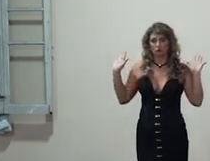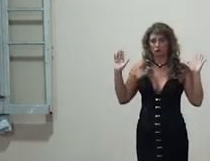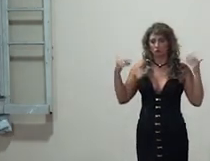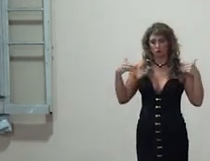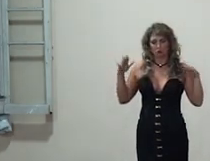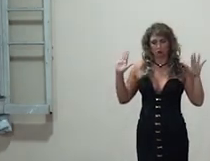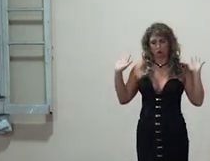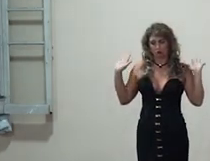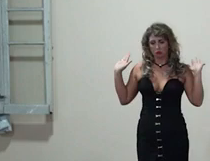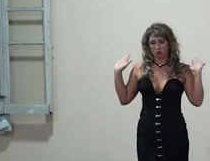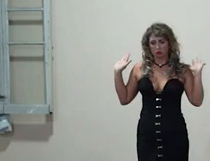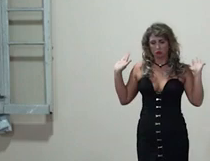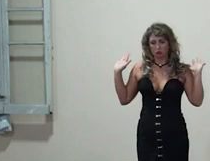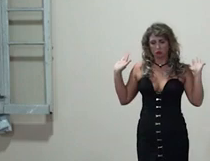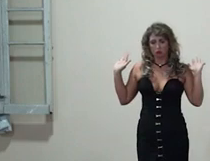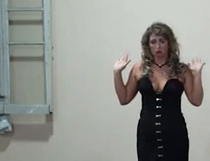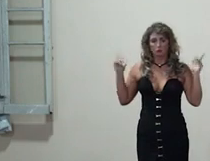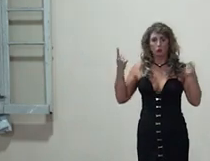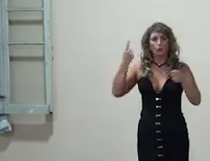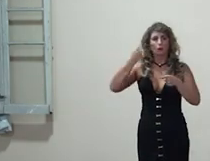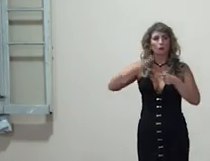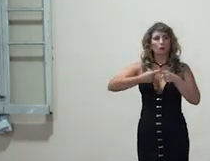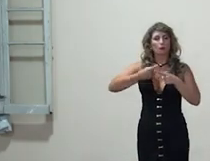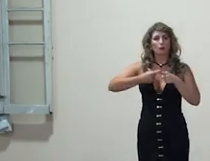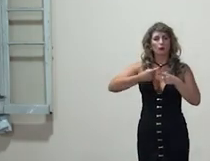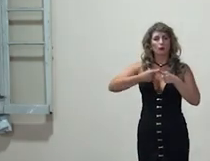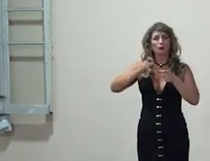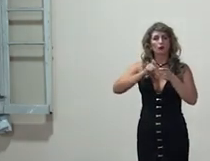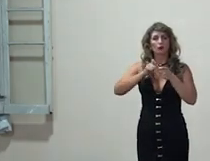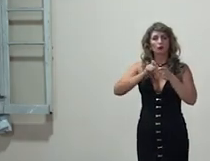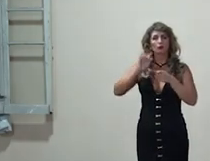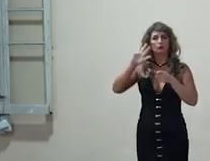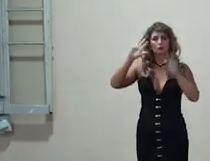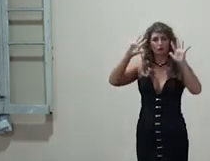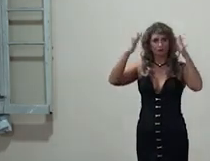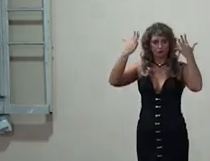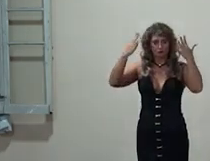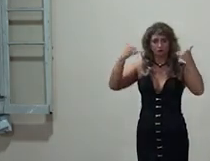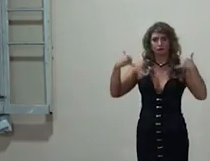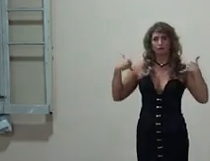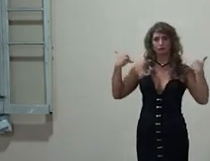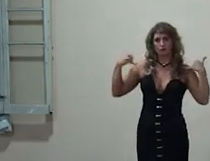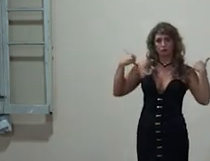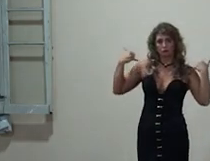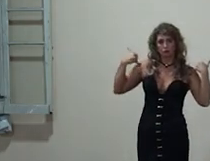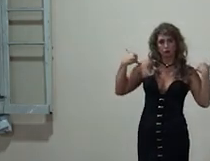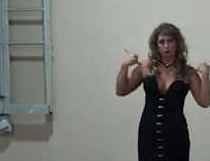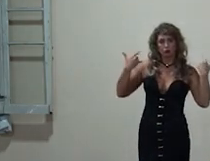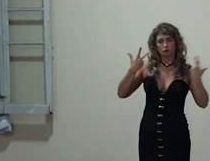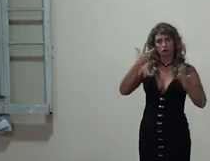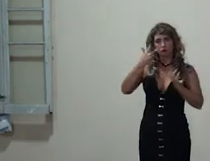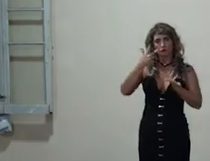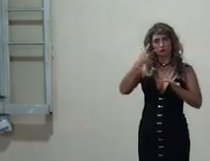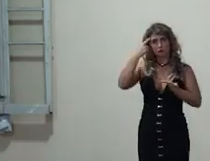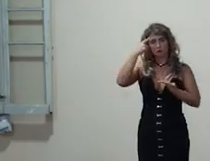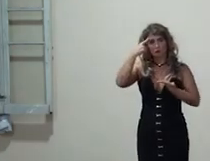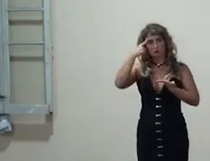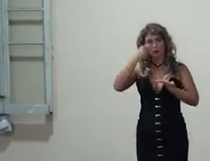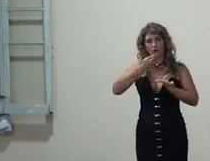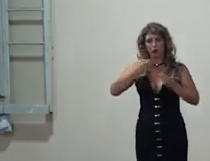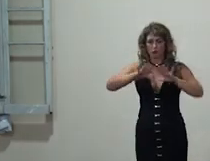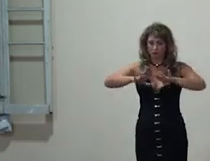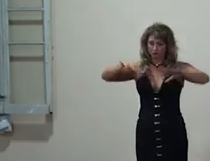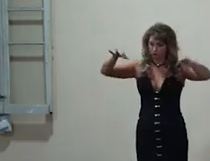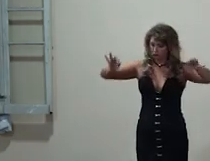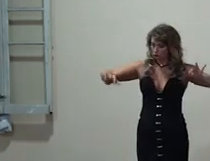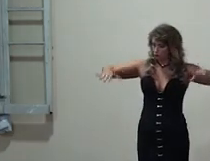privilégio. Porque quando a gente vai fazer uma festa de aniversário, a gente não põe a melhor